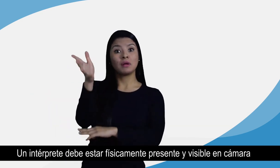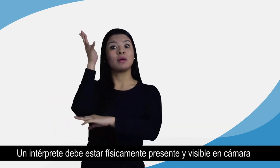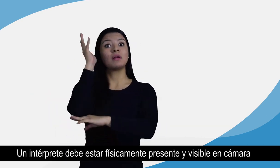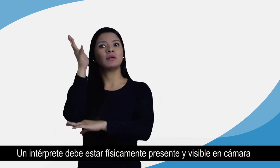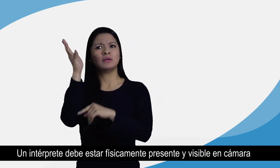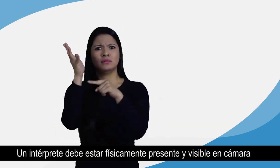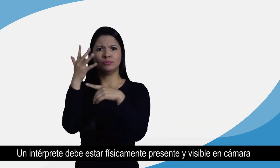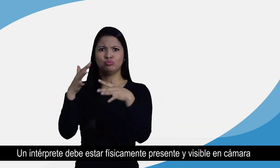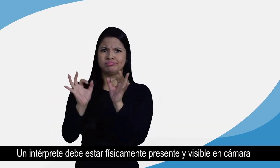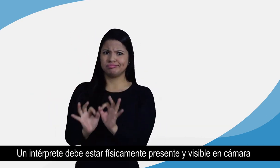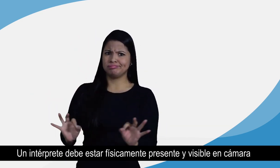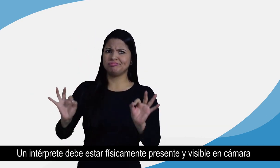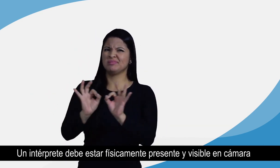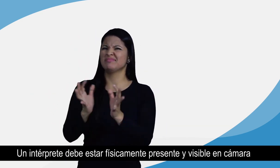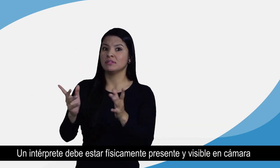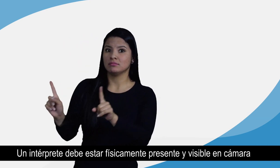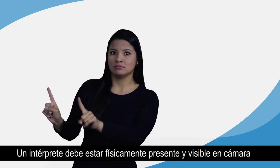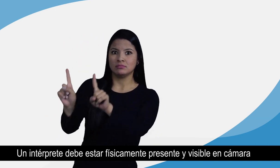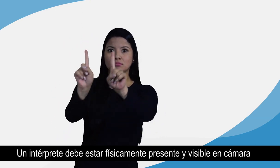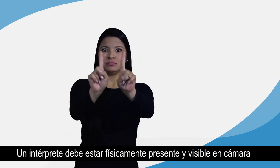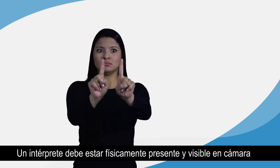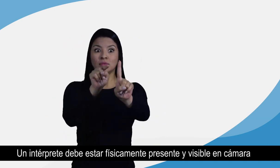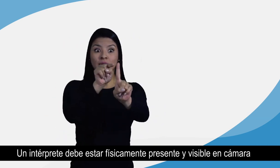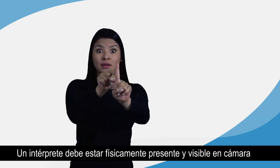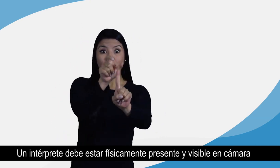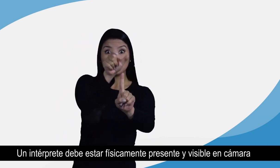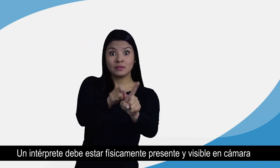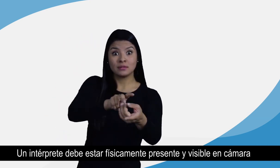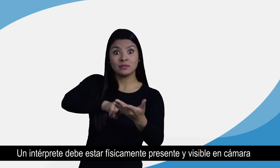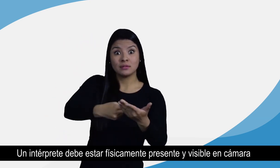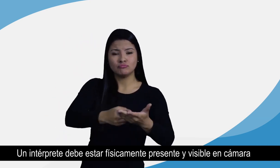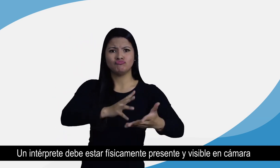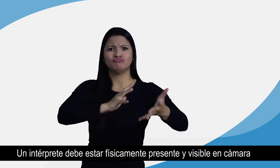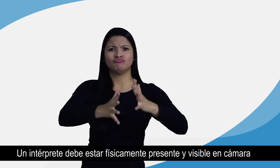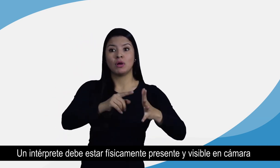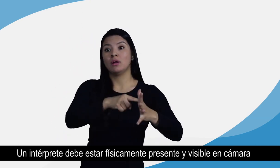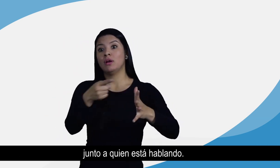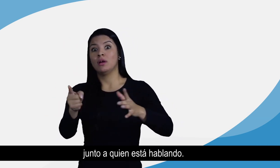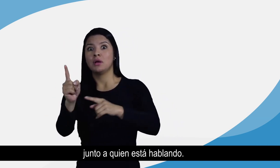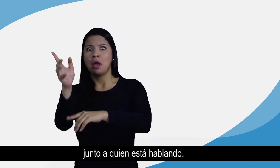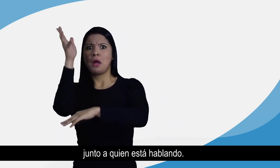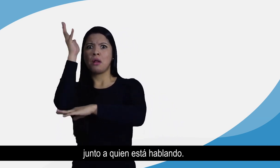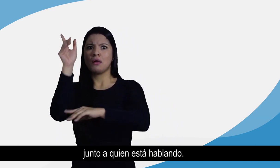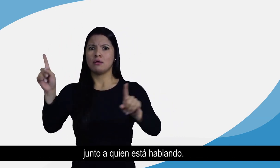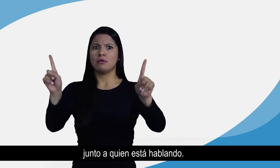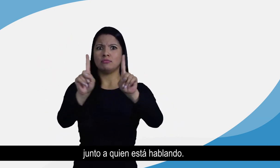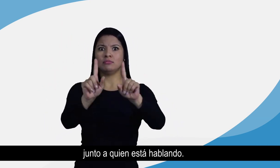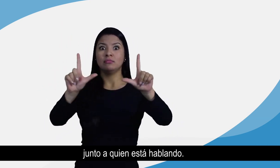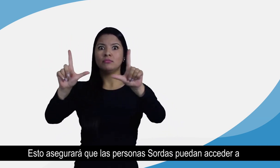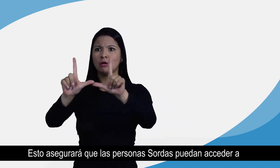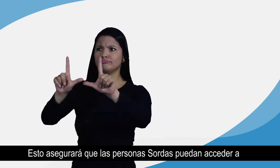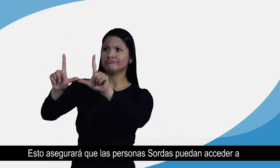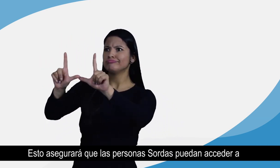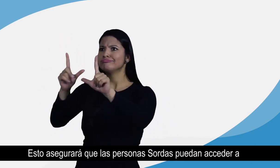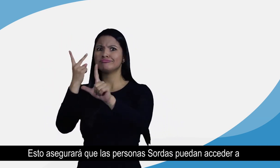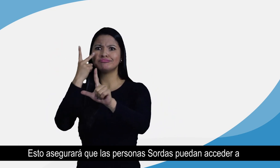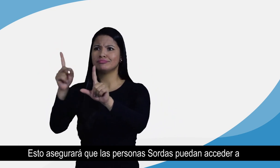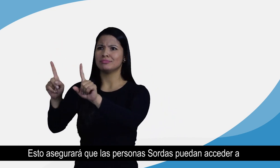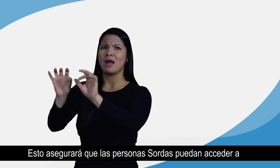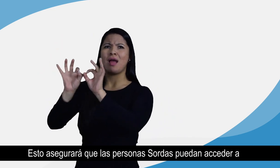Un intérprete debe estar físicamente presente, visible en cámara junto a quien está hablando. Esto asegurará que las